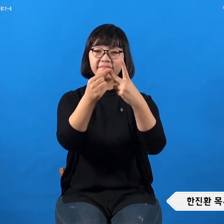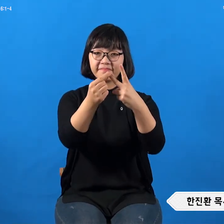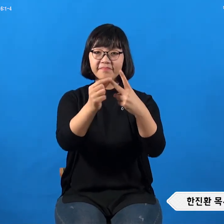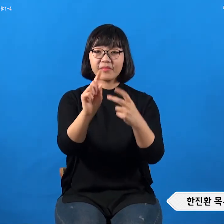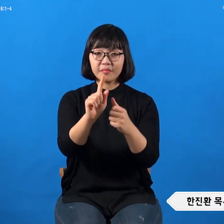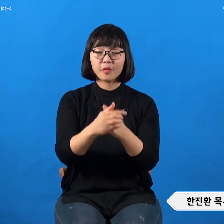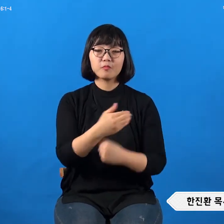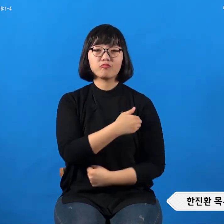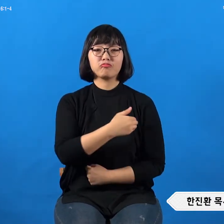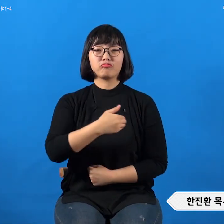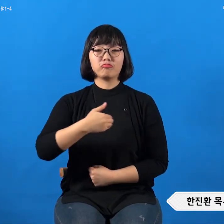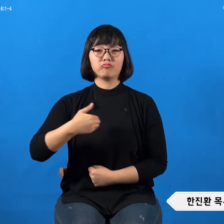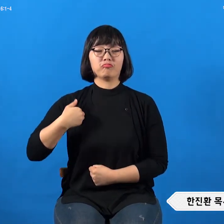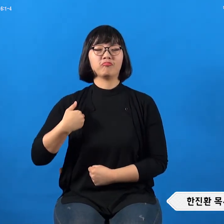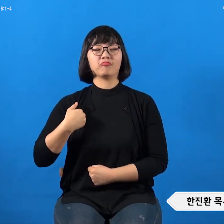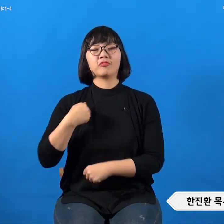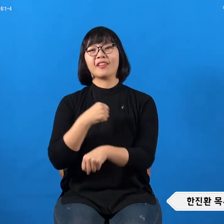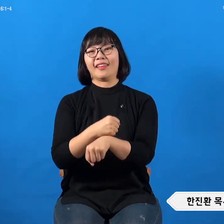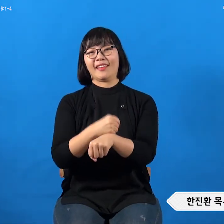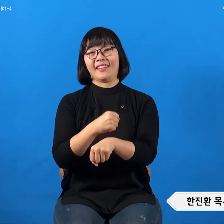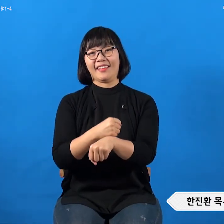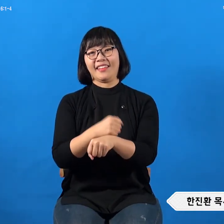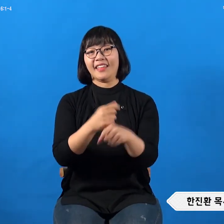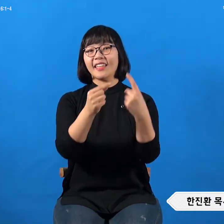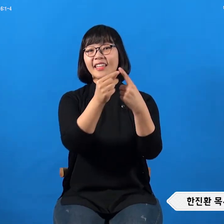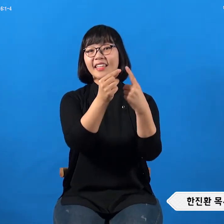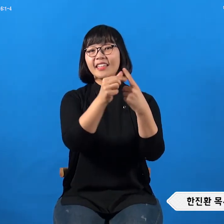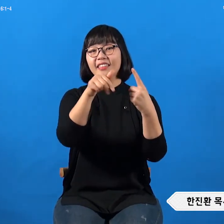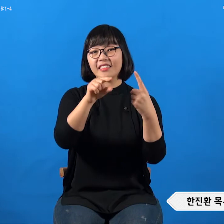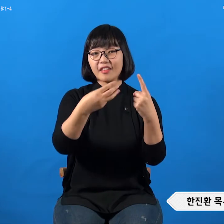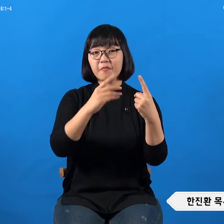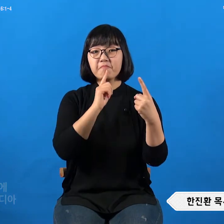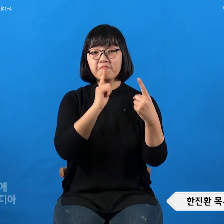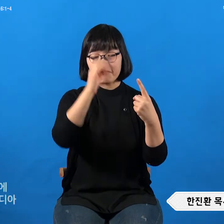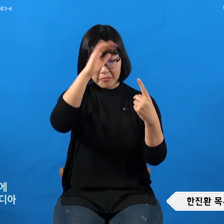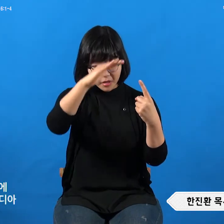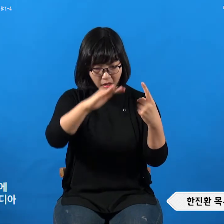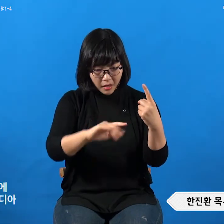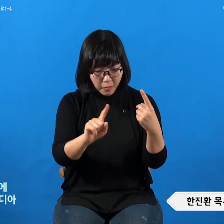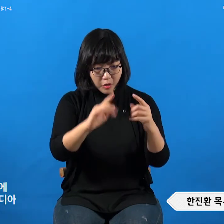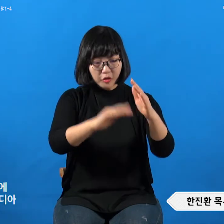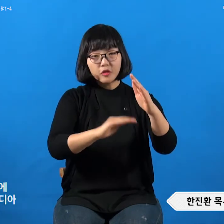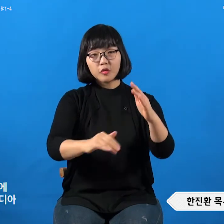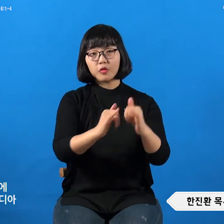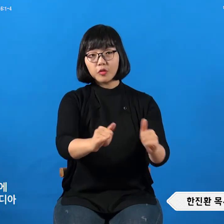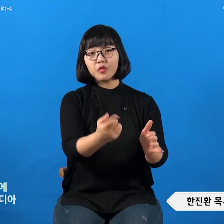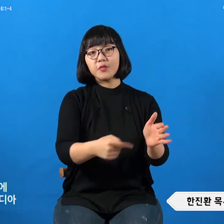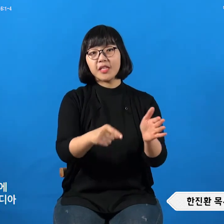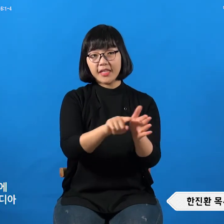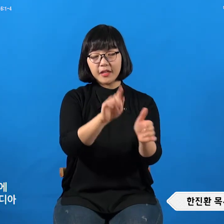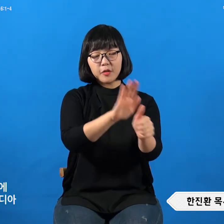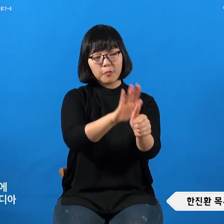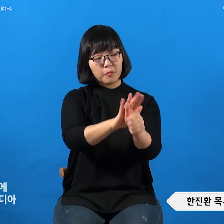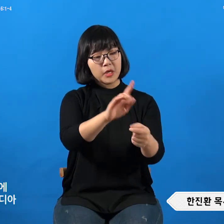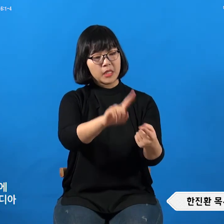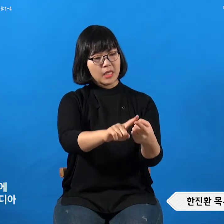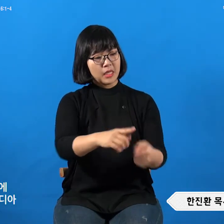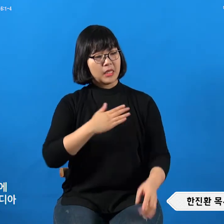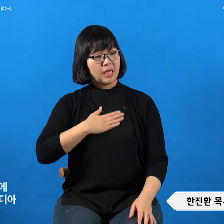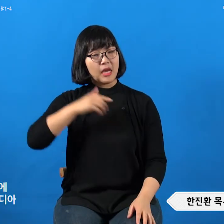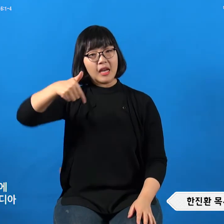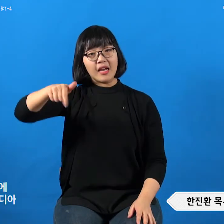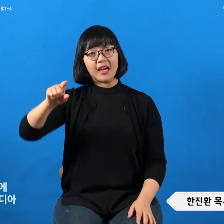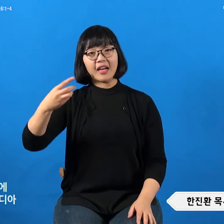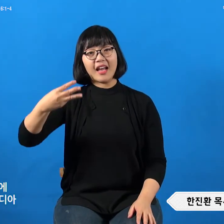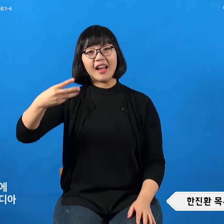둘째로는 풍성하게 해야 합니다. 1절부터 보면 성도를 위하는 연보에 관하여는 내가 갈라디아